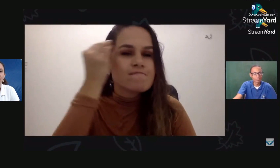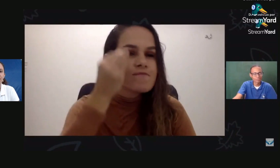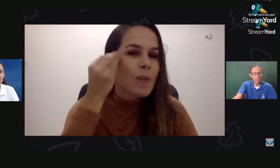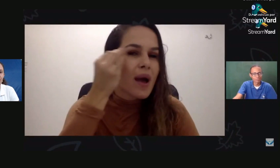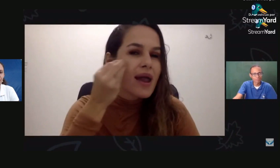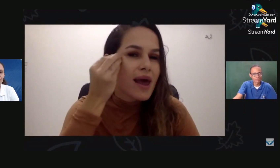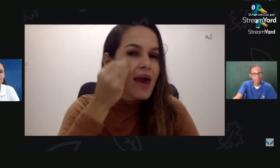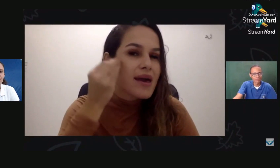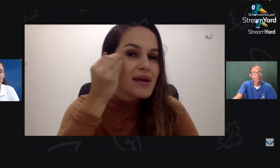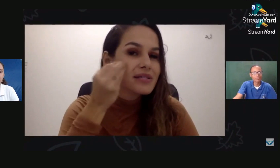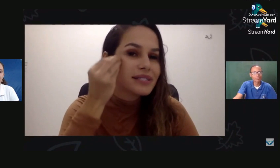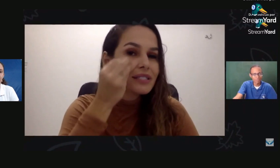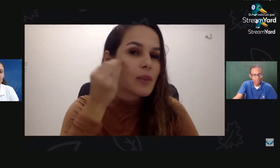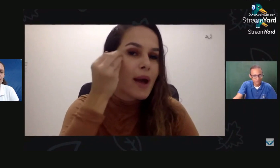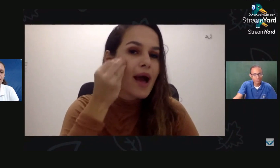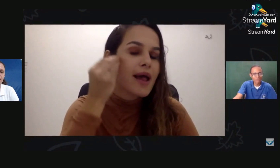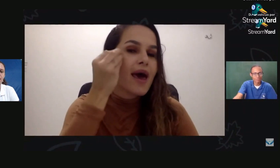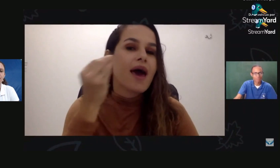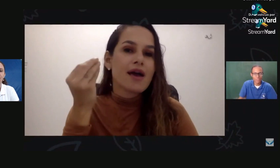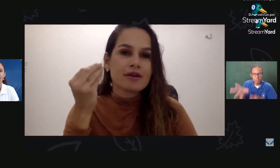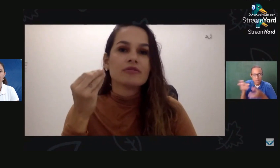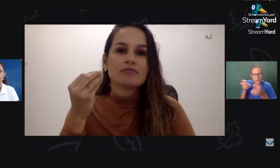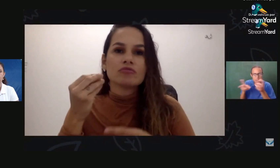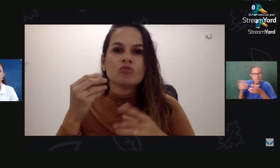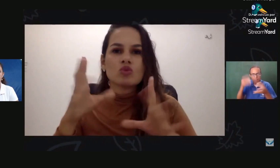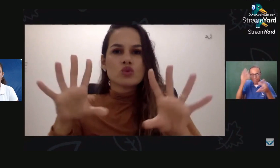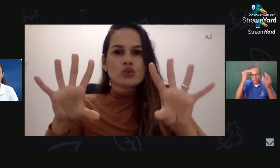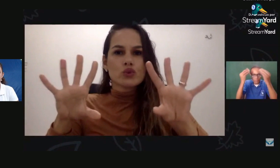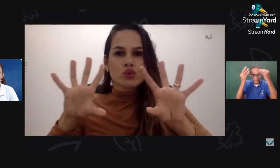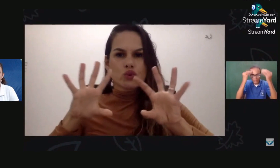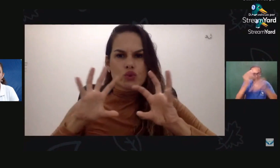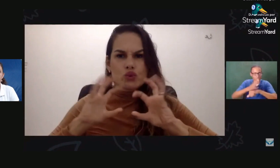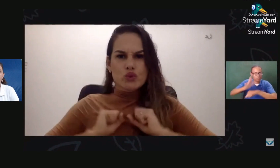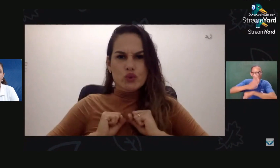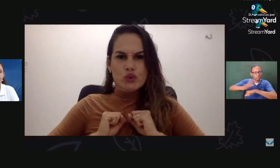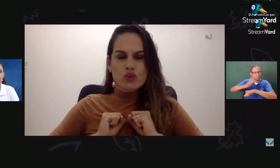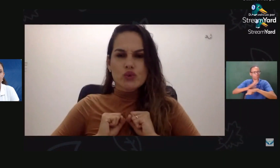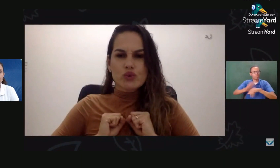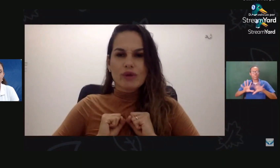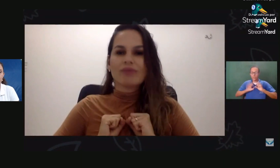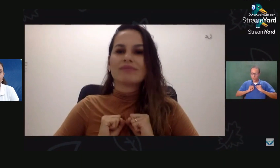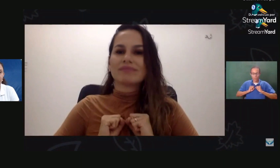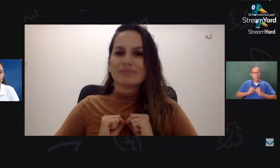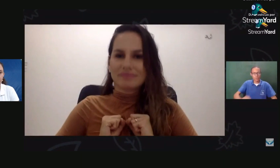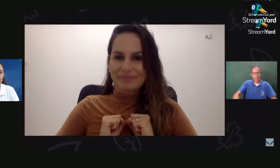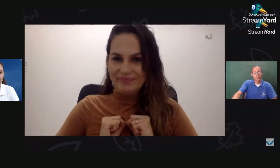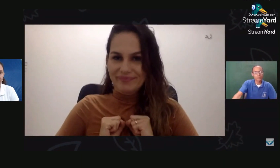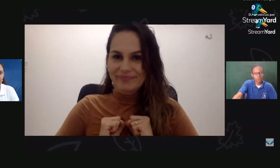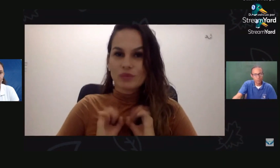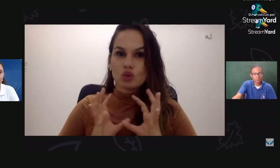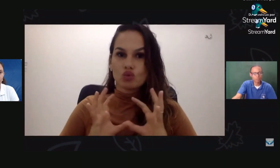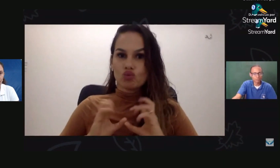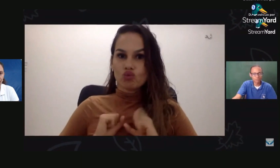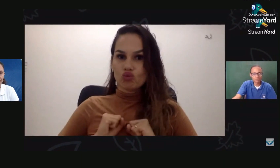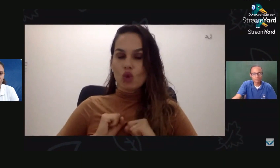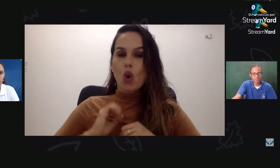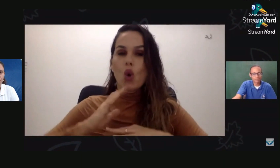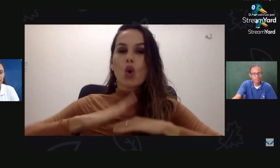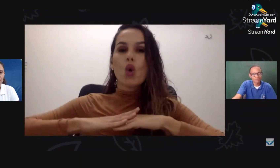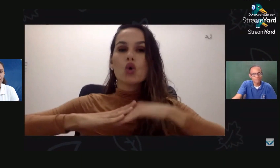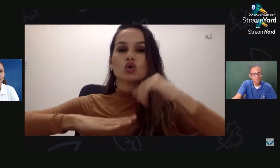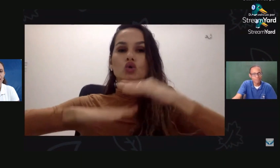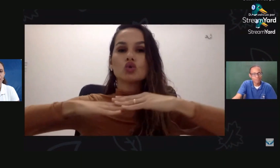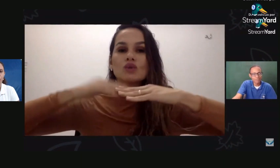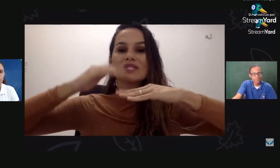curiosidade, tentar fazer as experiências ali da tradução e interpretação, e buscando tudo aquilo para formar,